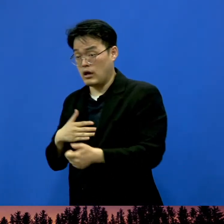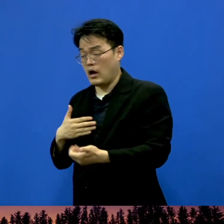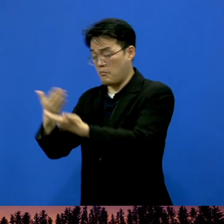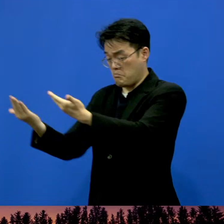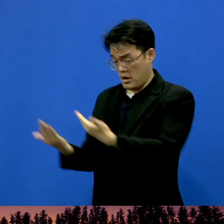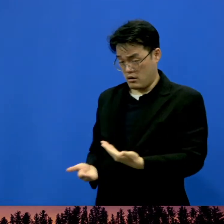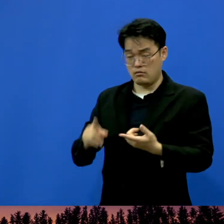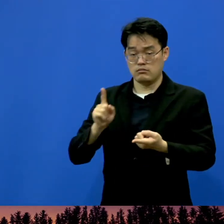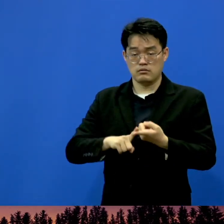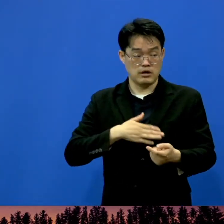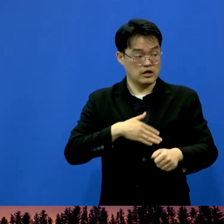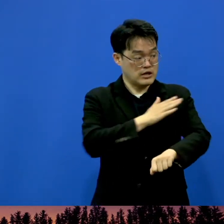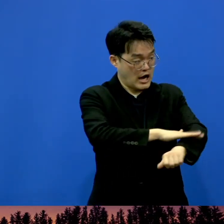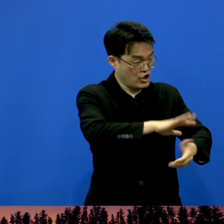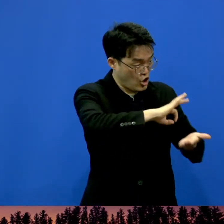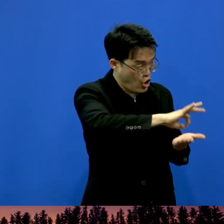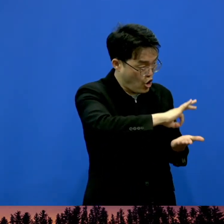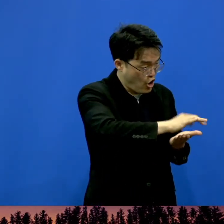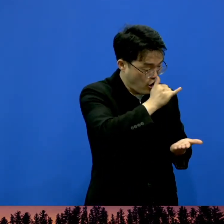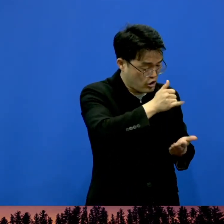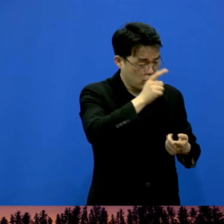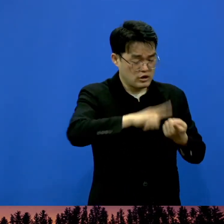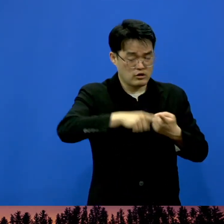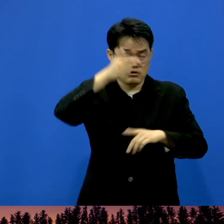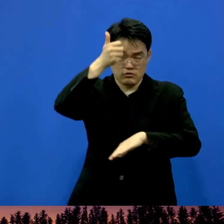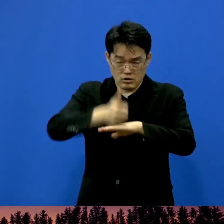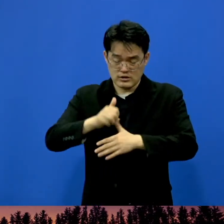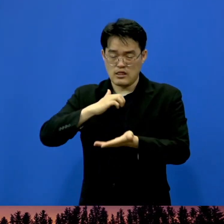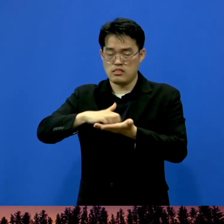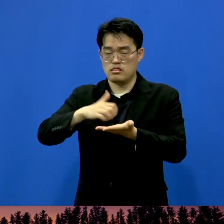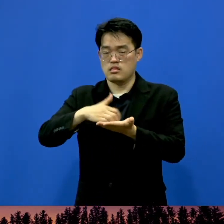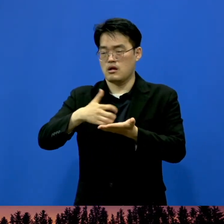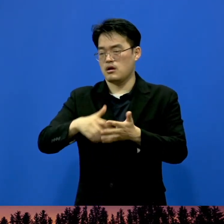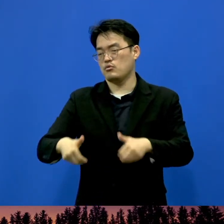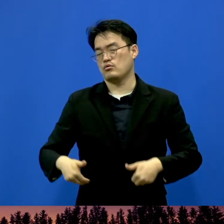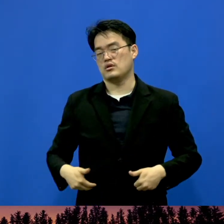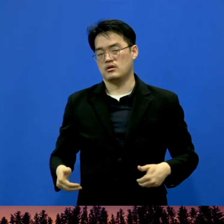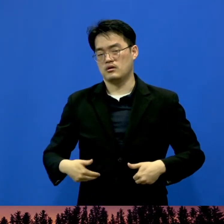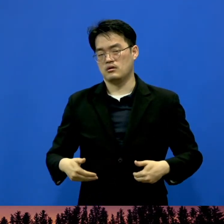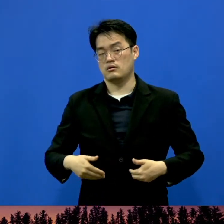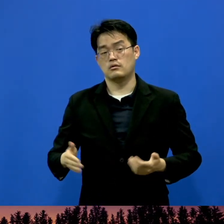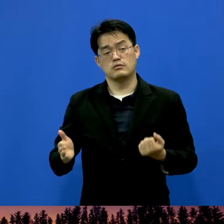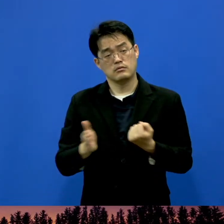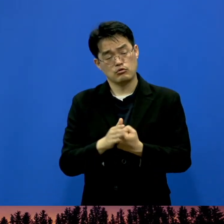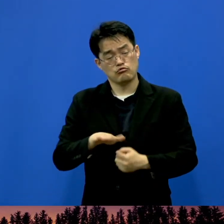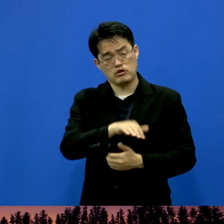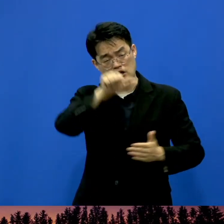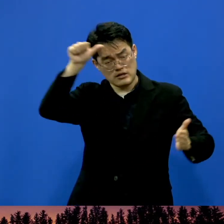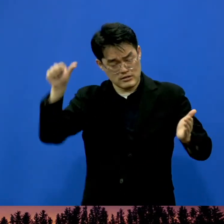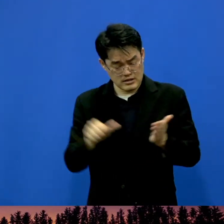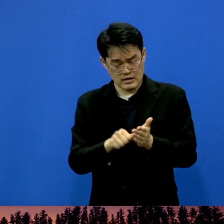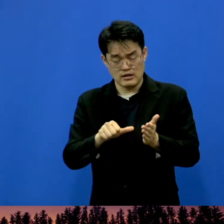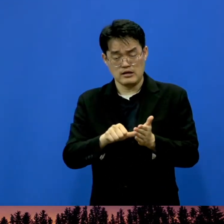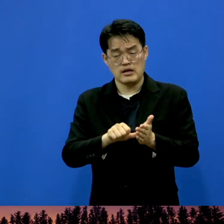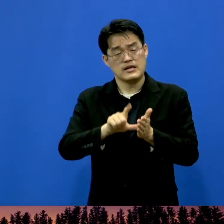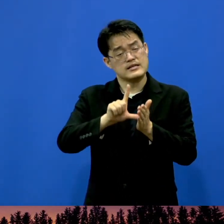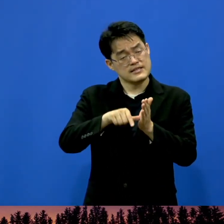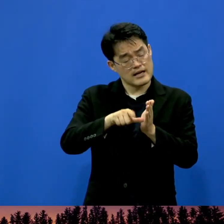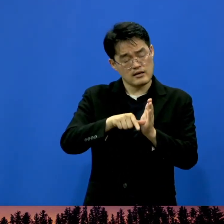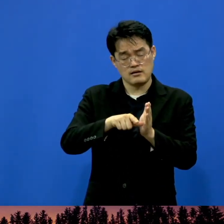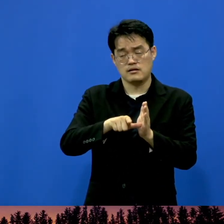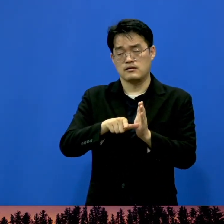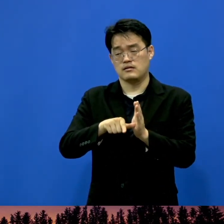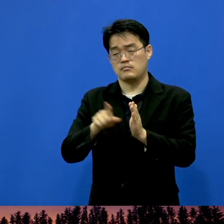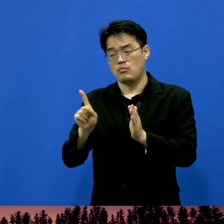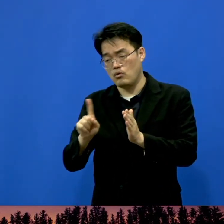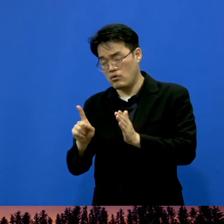된다. 그래서 이런 우리의 인생이라고 하는 것은 사실 시간의 싸움이고 삶이 뭐냐? 시간이에요. 하나님 우리에게